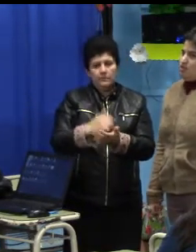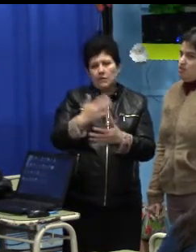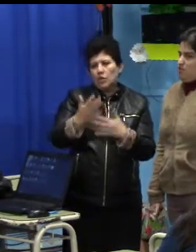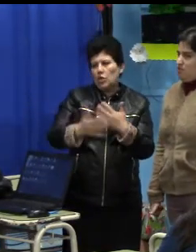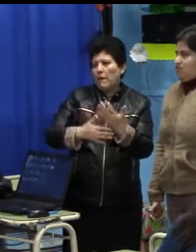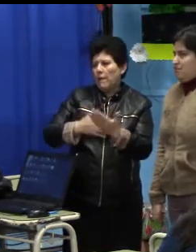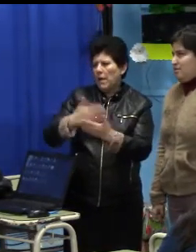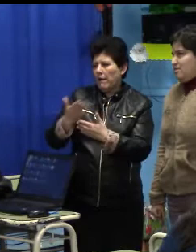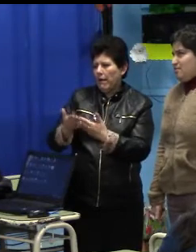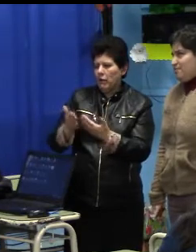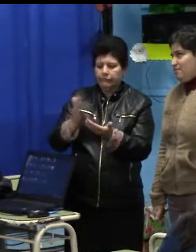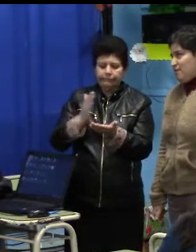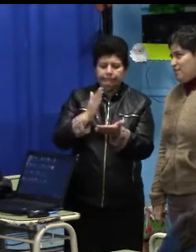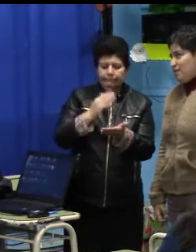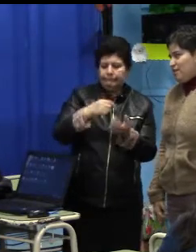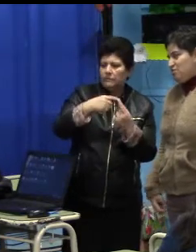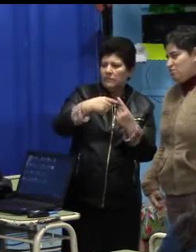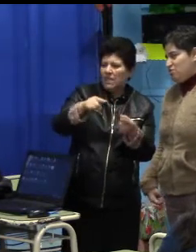volúmenes.